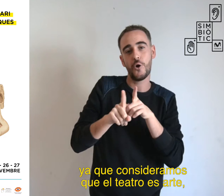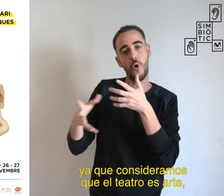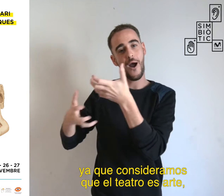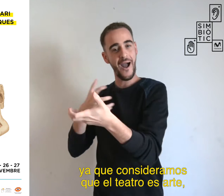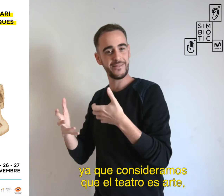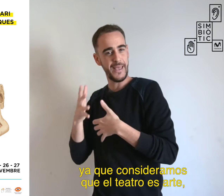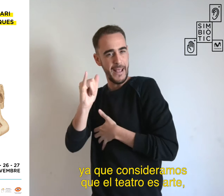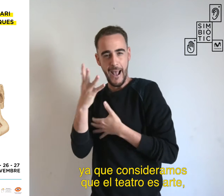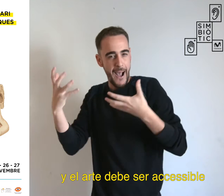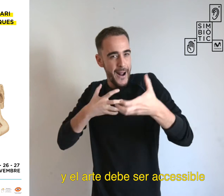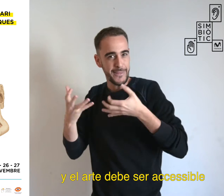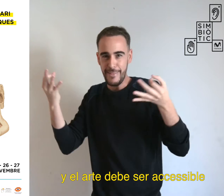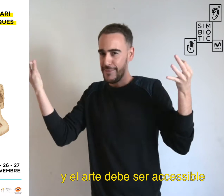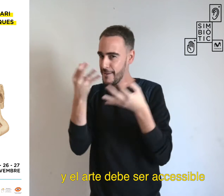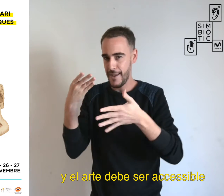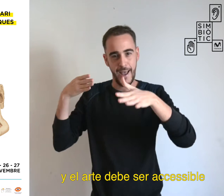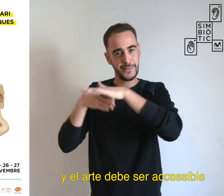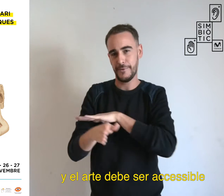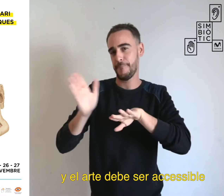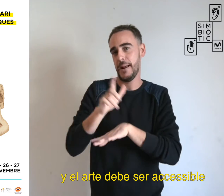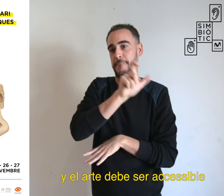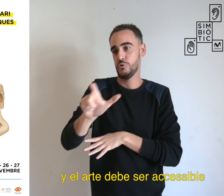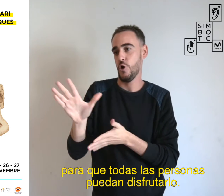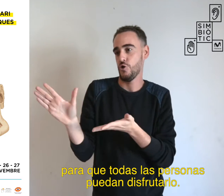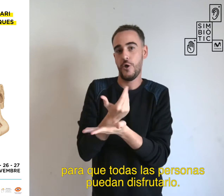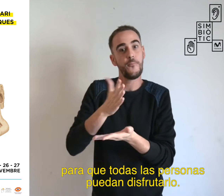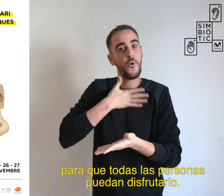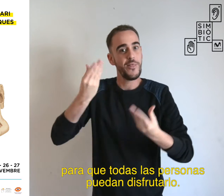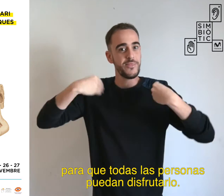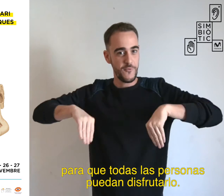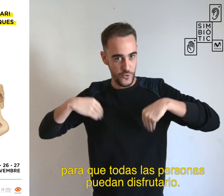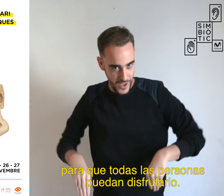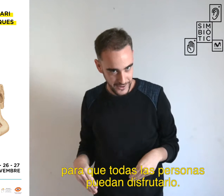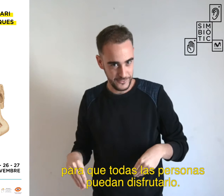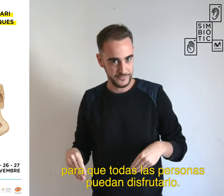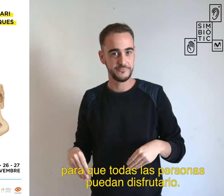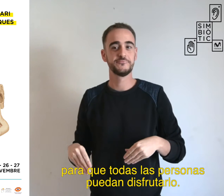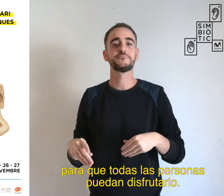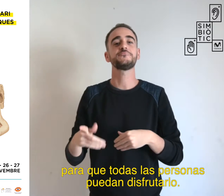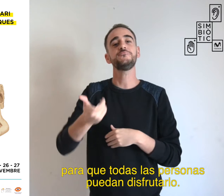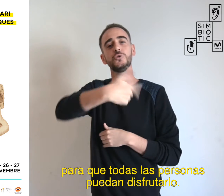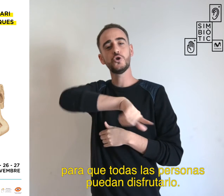es arte y el arte debe ser accesible para que todas las personas puedan disfrutarlo.